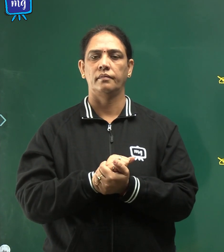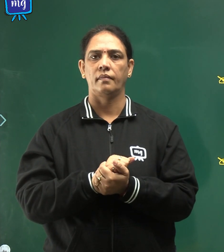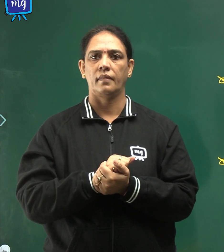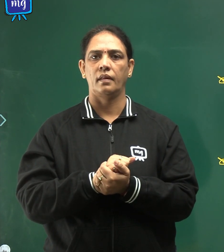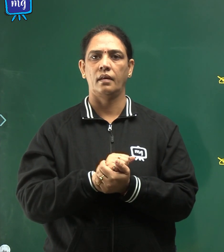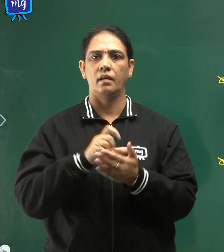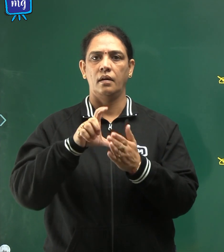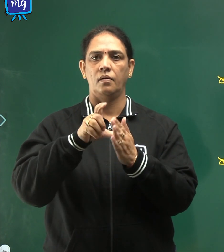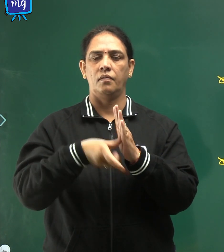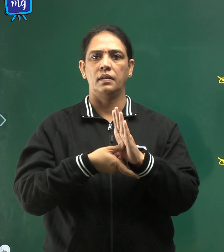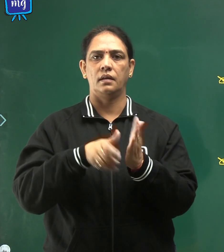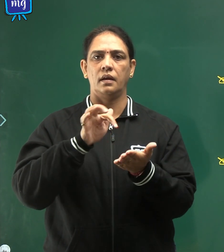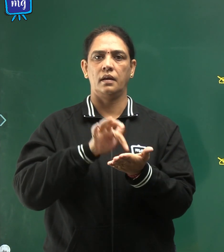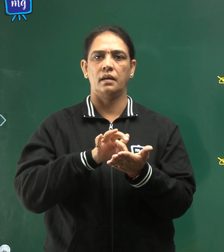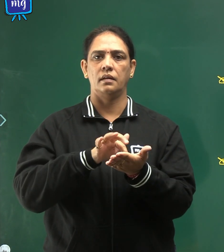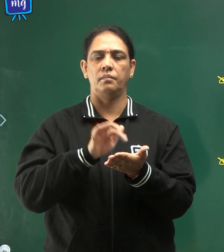वृत्त के केंद्र पर